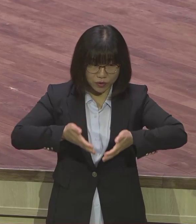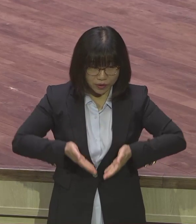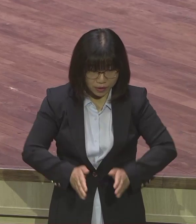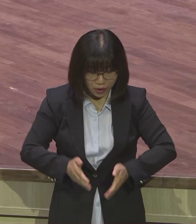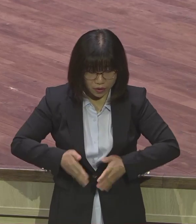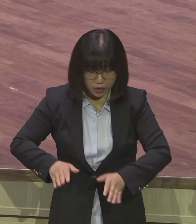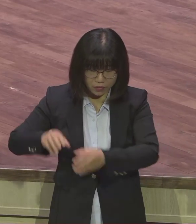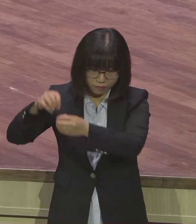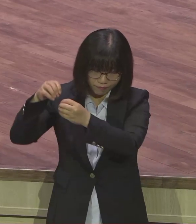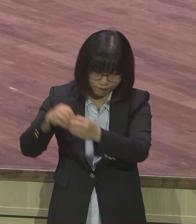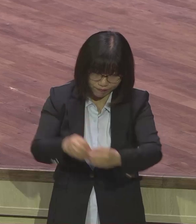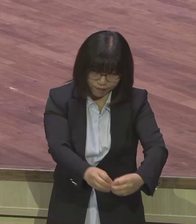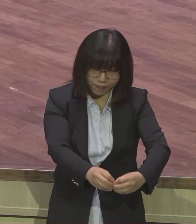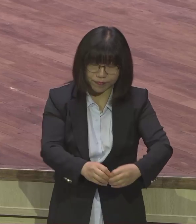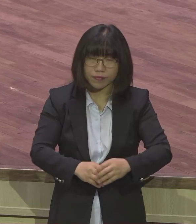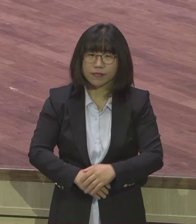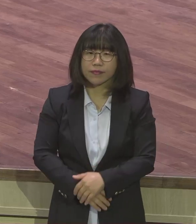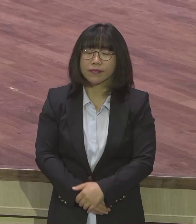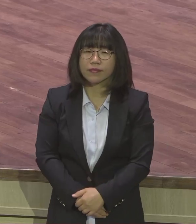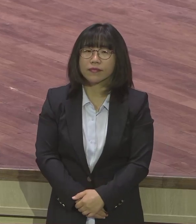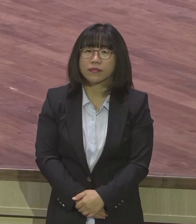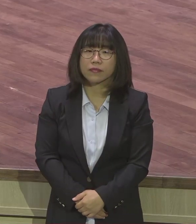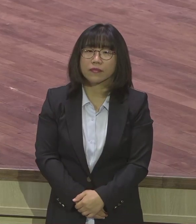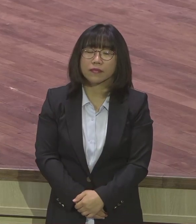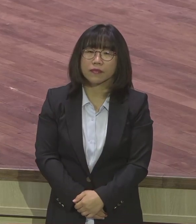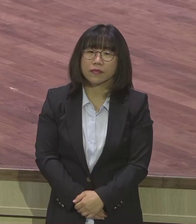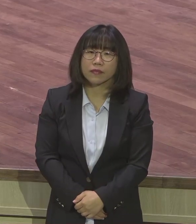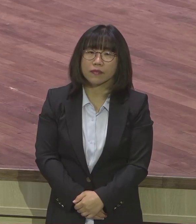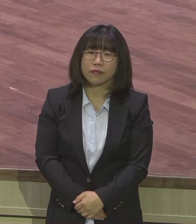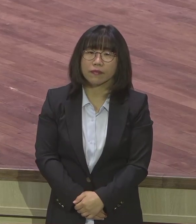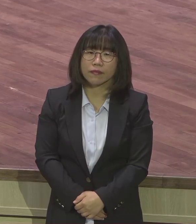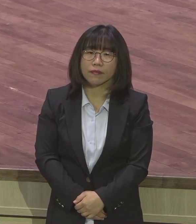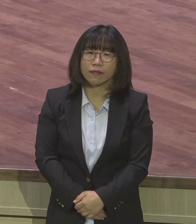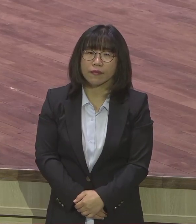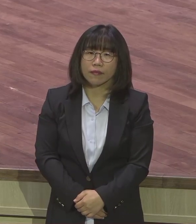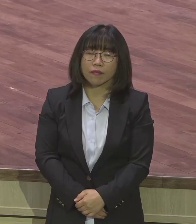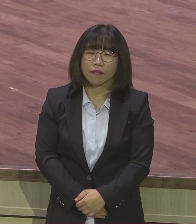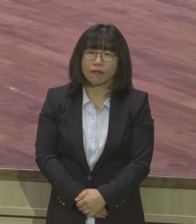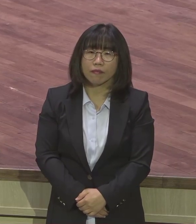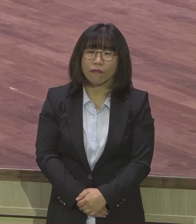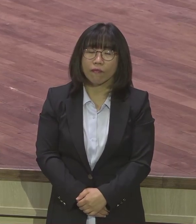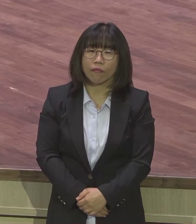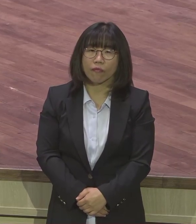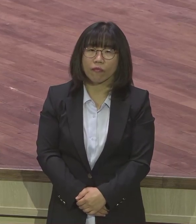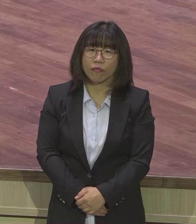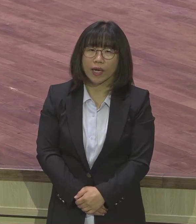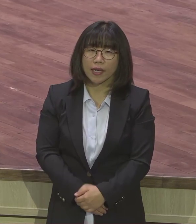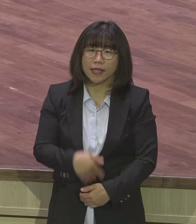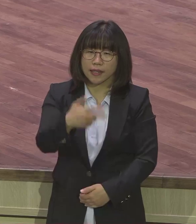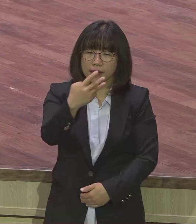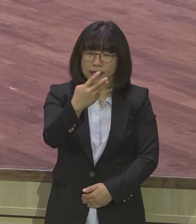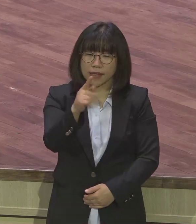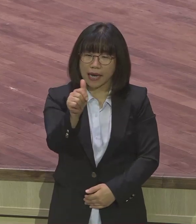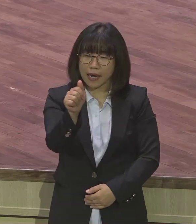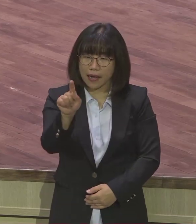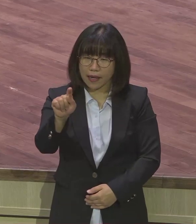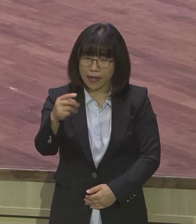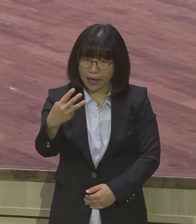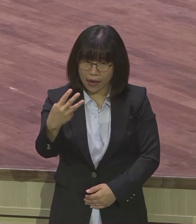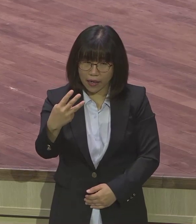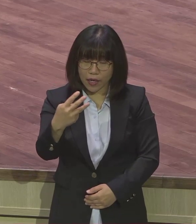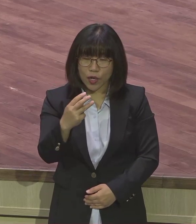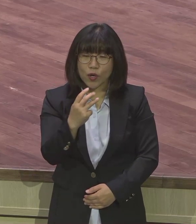후반부부터 30장까지 전반부를 그렇게 장식하고 있는데 25절을 다시 봅니다. 라헬이 요셉을 낳았을